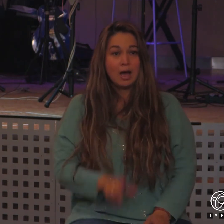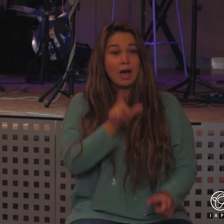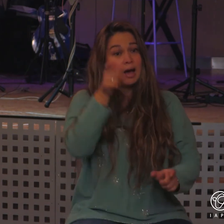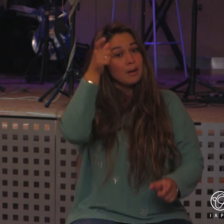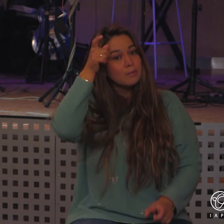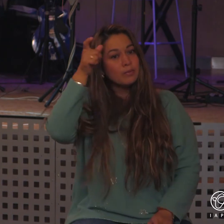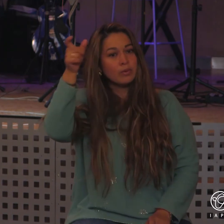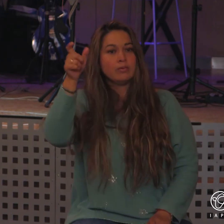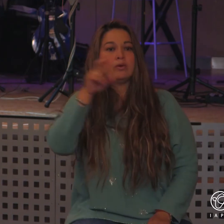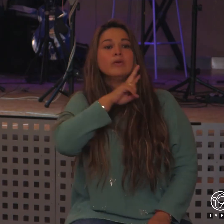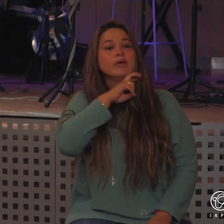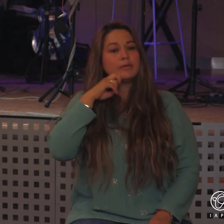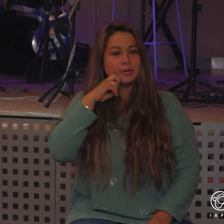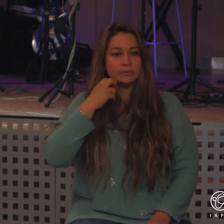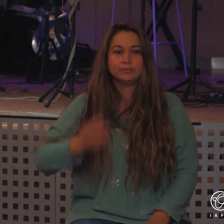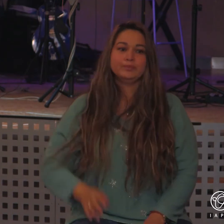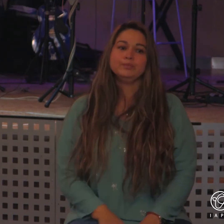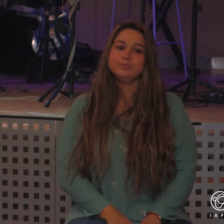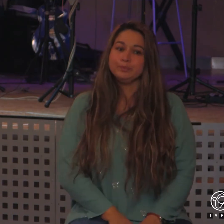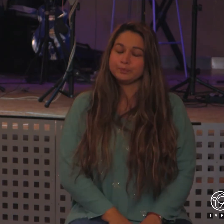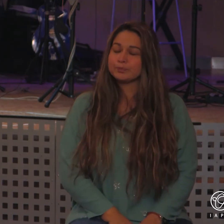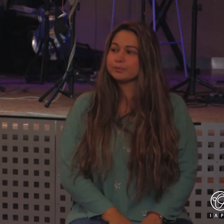permite, hablaré de